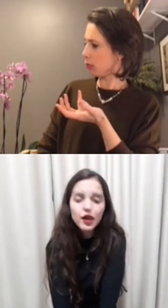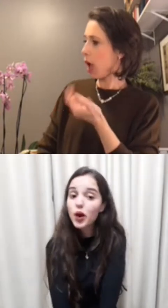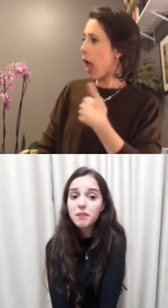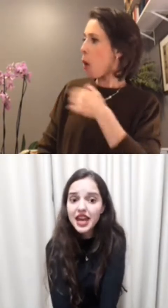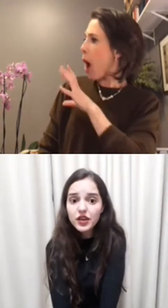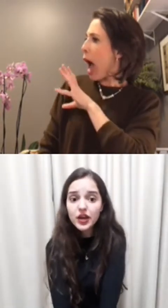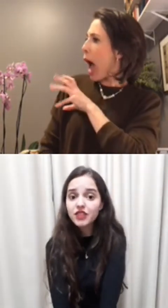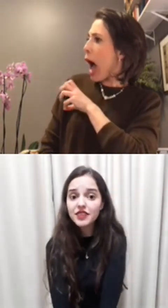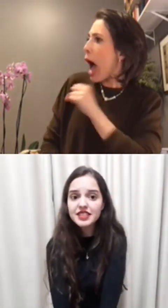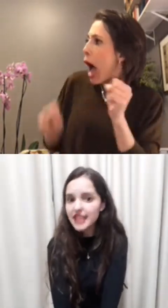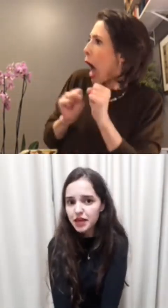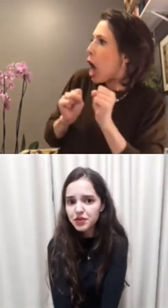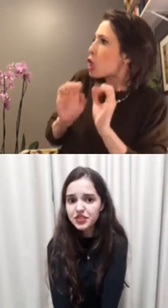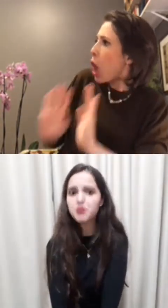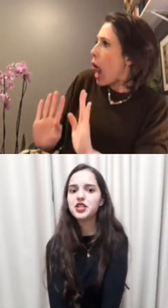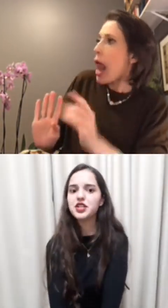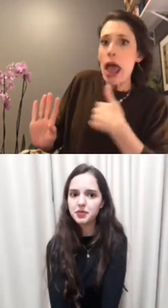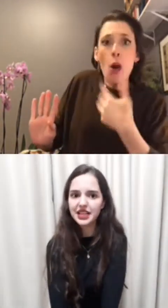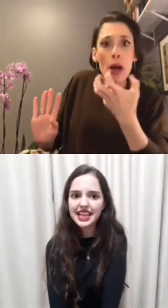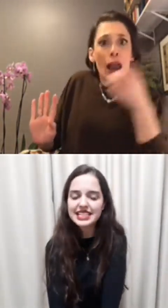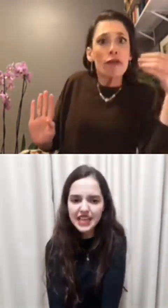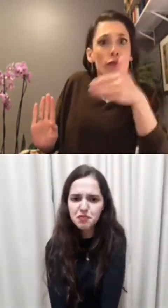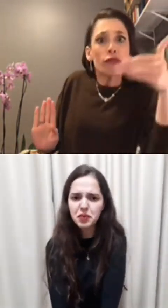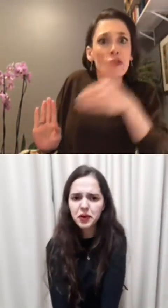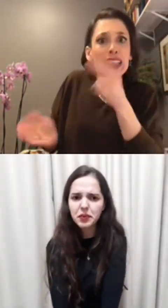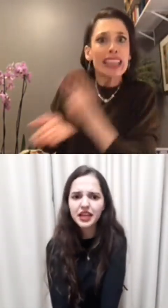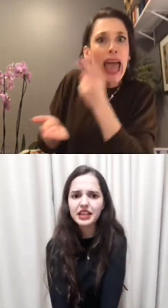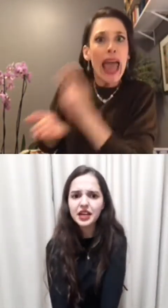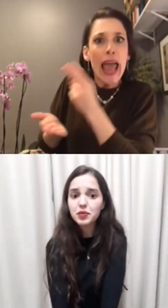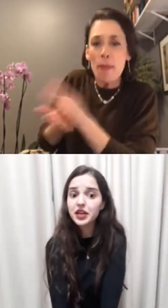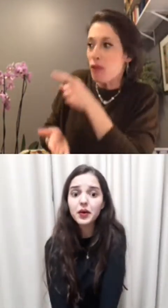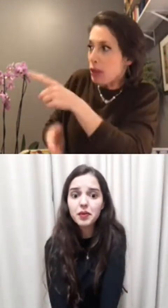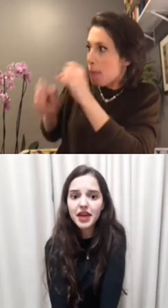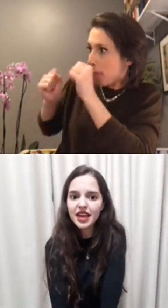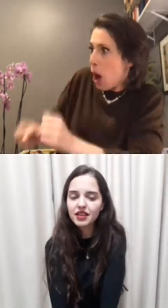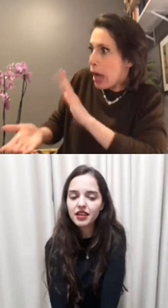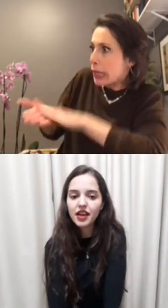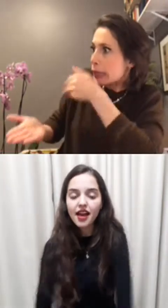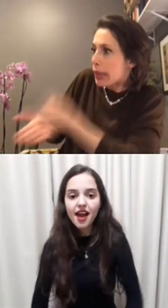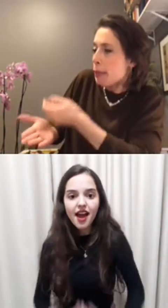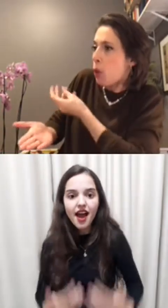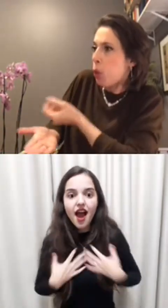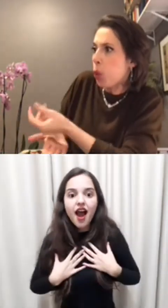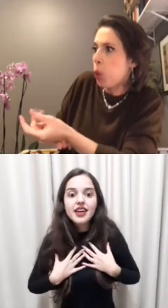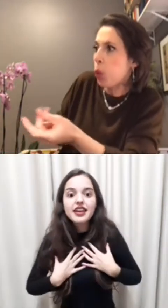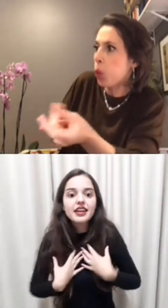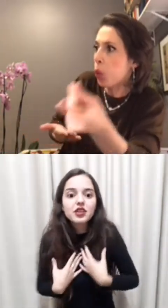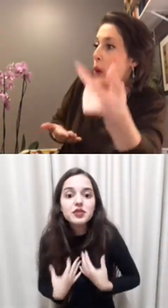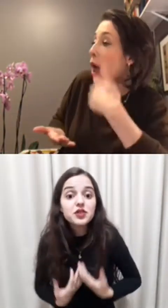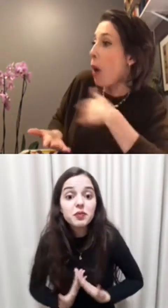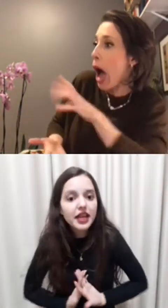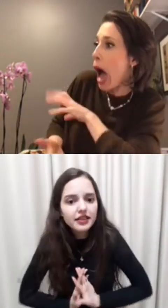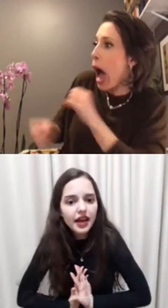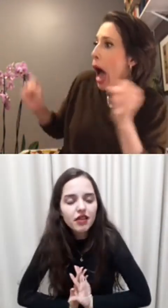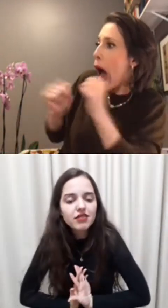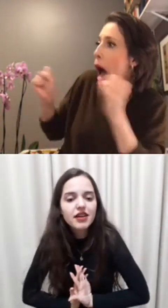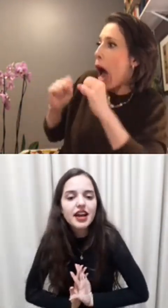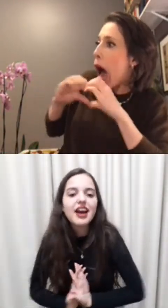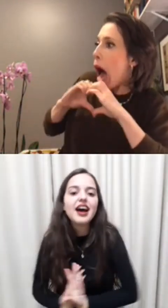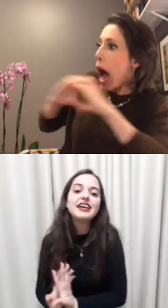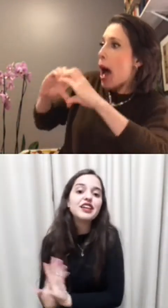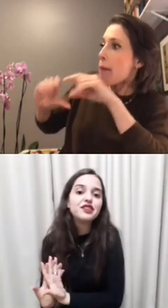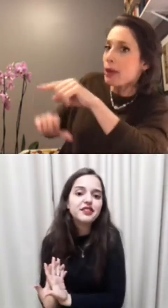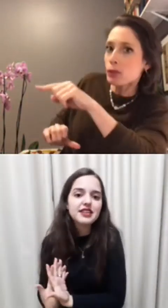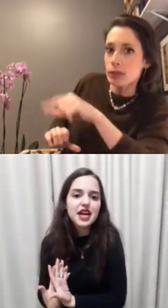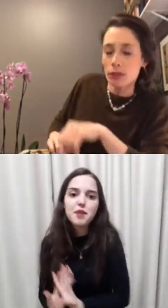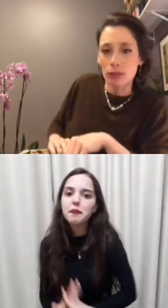eu amei, eu quero vir sempre. Você pode interpretar sempre pra mim? Porque eu amei. Aí aquilo me surpreendeu. Aí